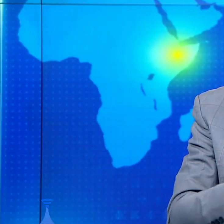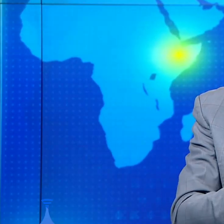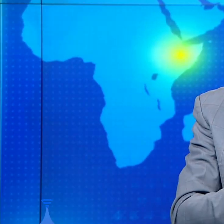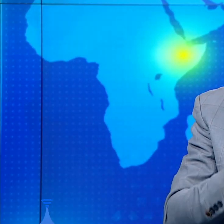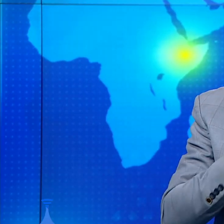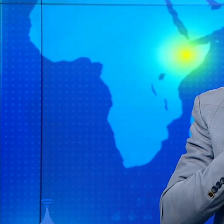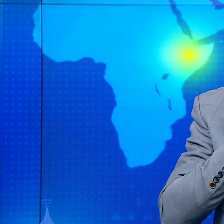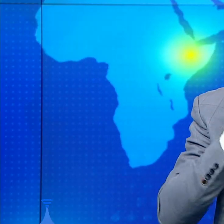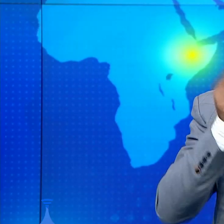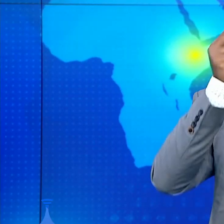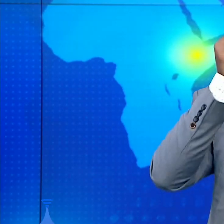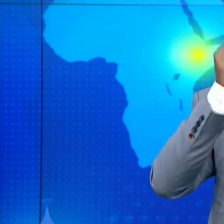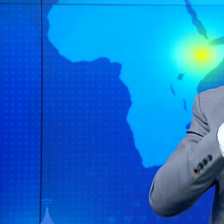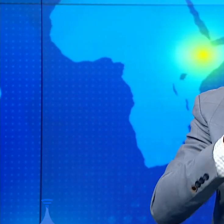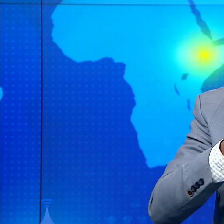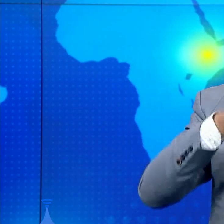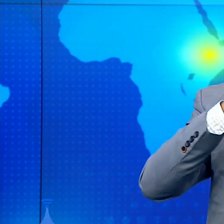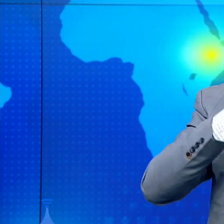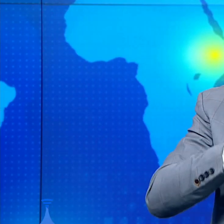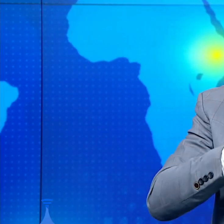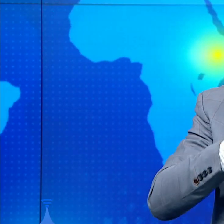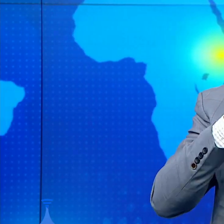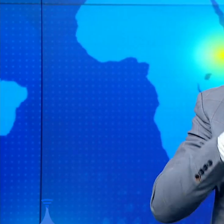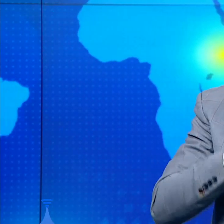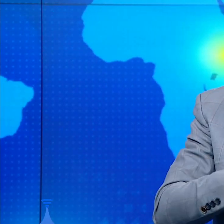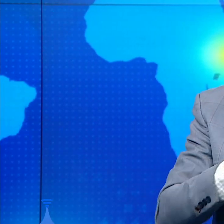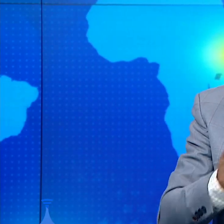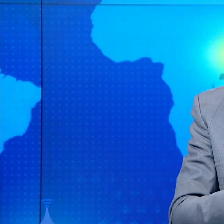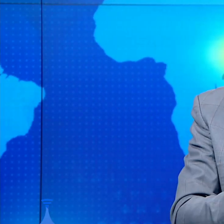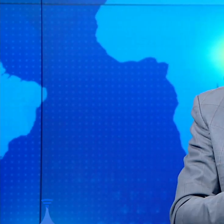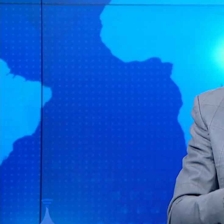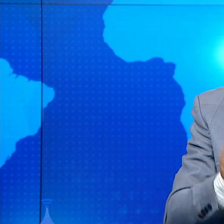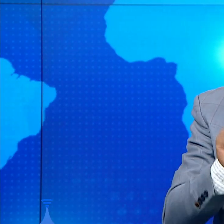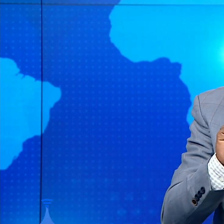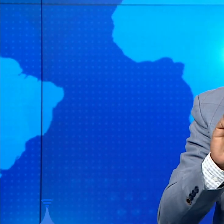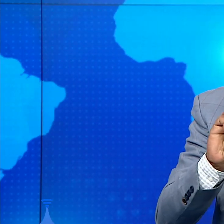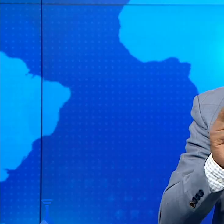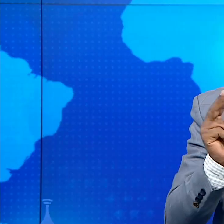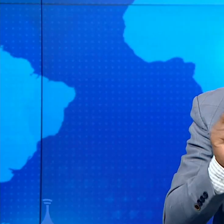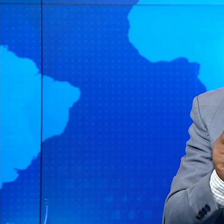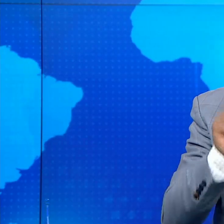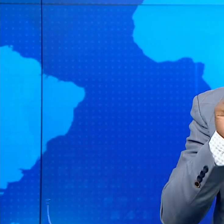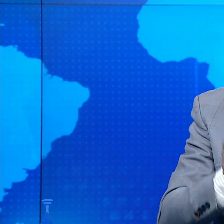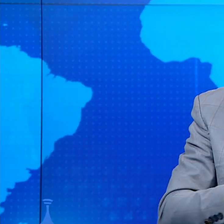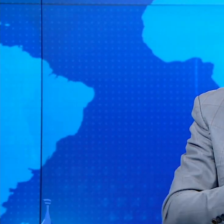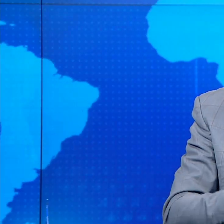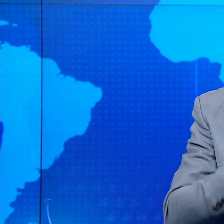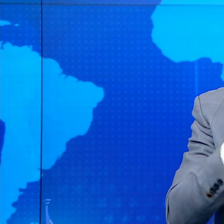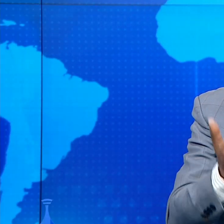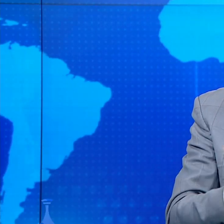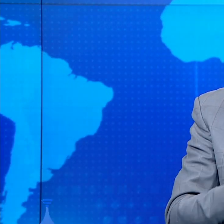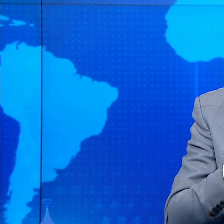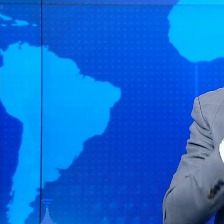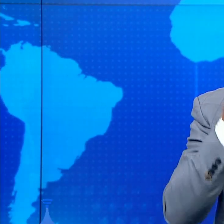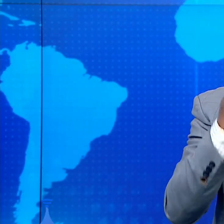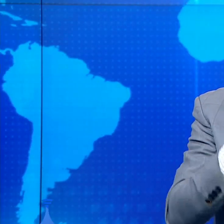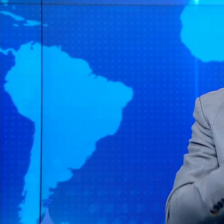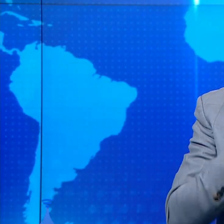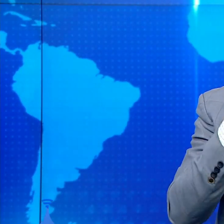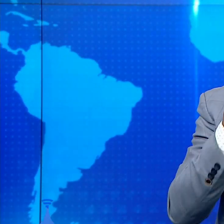አፈ ጉባኤ ሎሚ በዶና የቋሚ ኮሚቴ ሰብሳቢዎች የመሶብ የአንድ ማዕከል